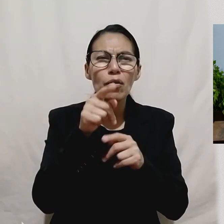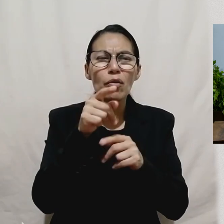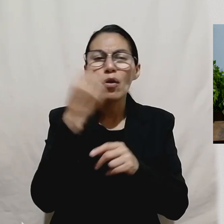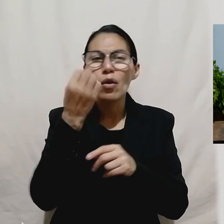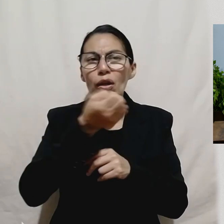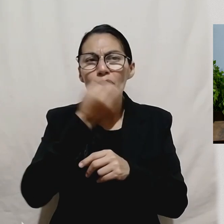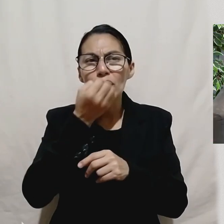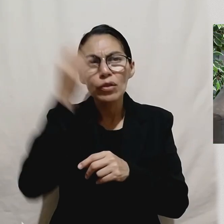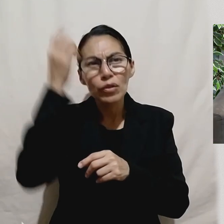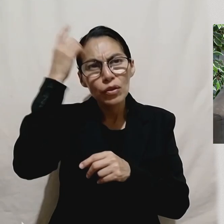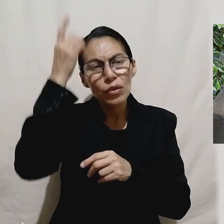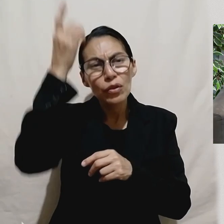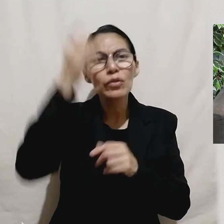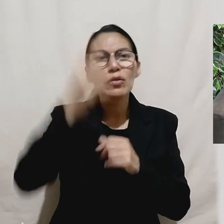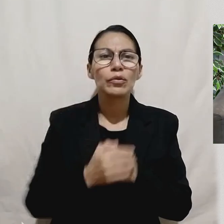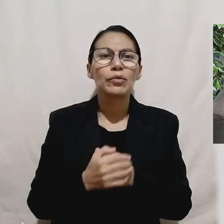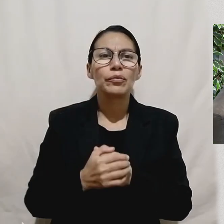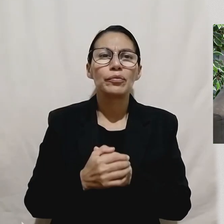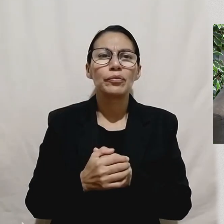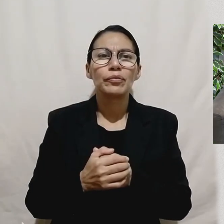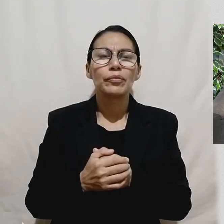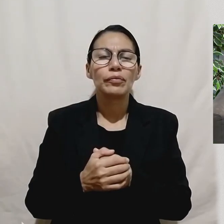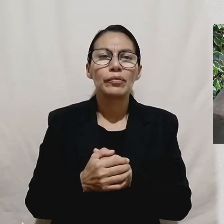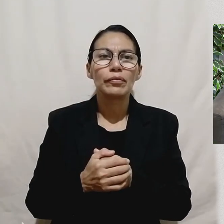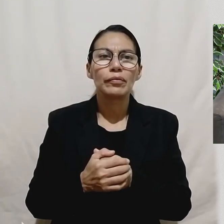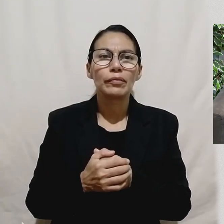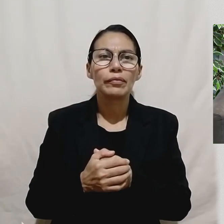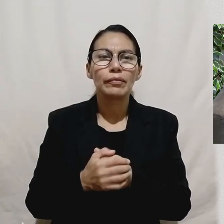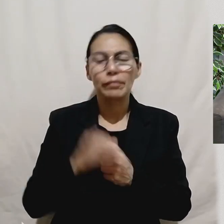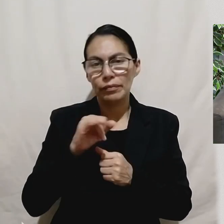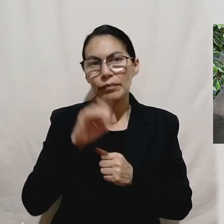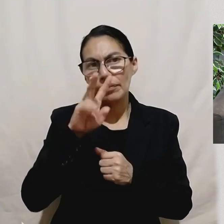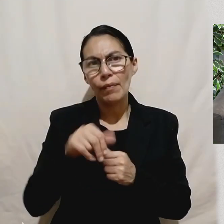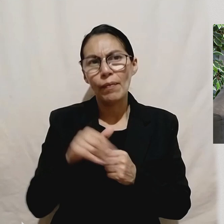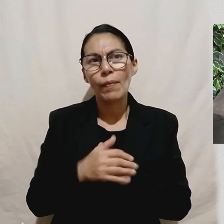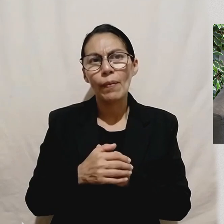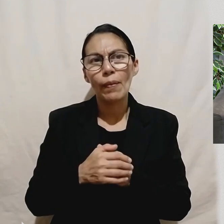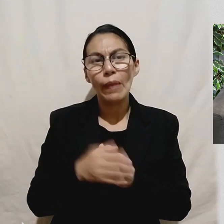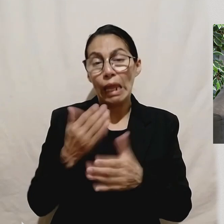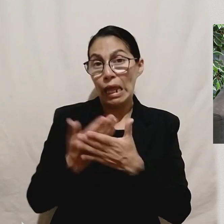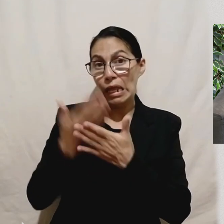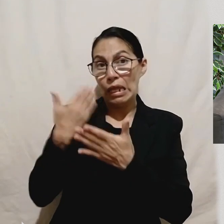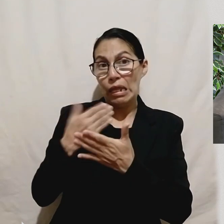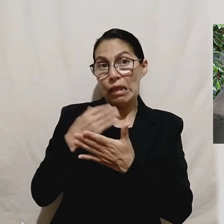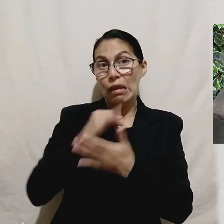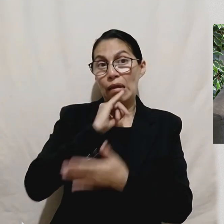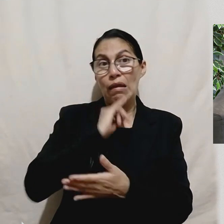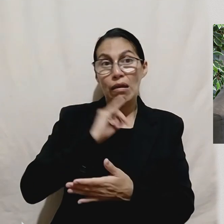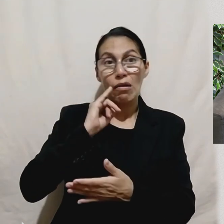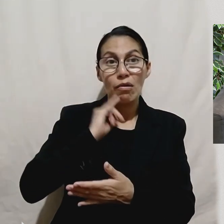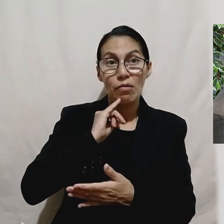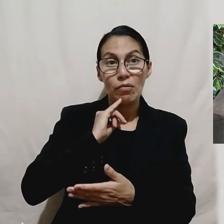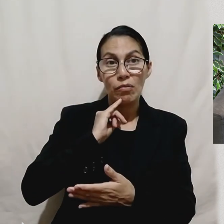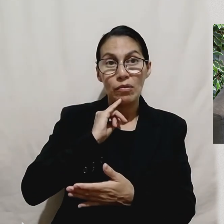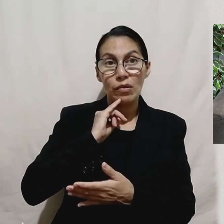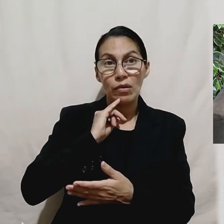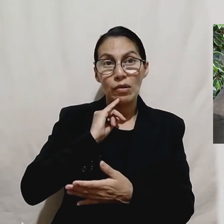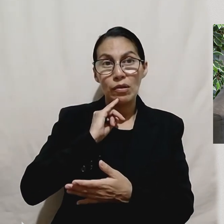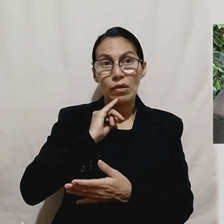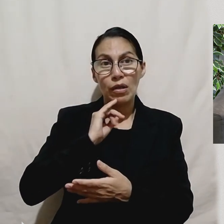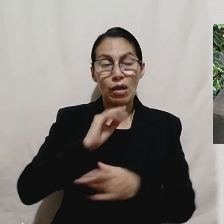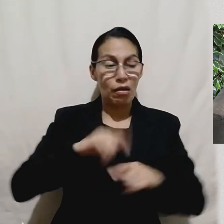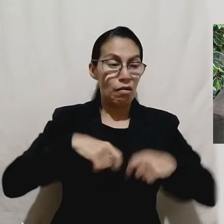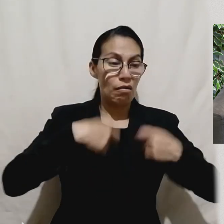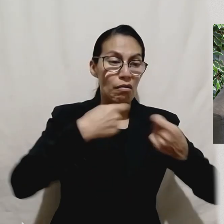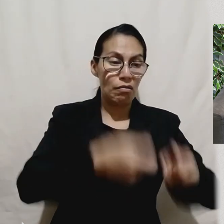oración sí haciendo ligando lo mismo lo que está platicando no la transición que hizo Jacob del dios de sus padres a su